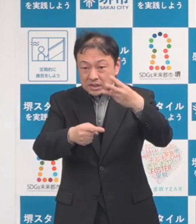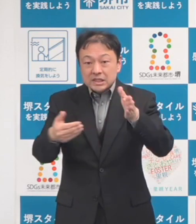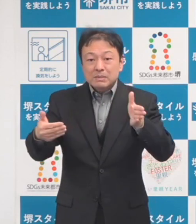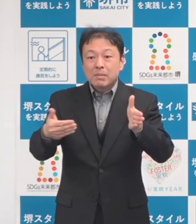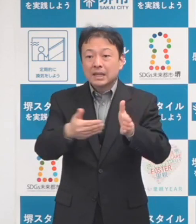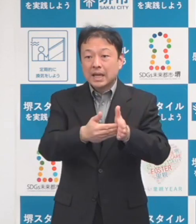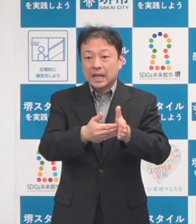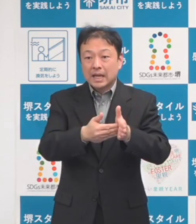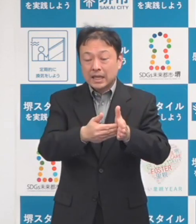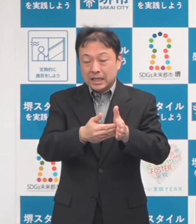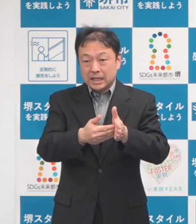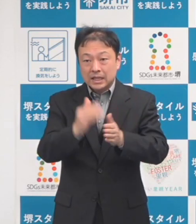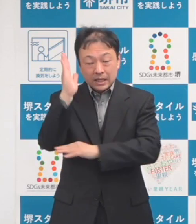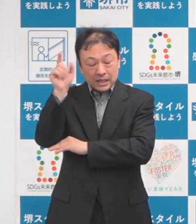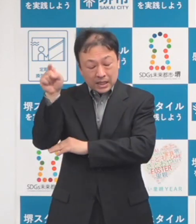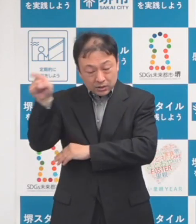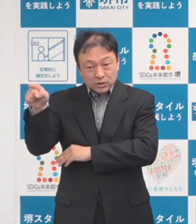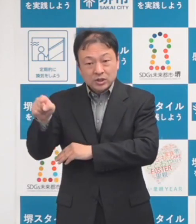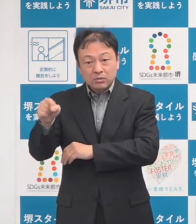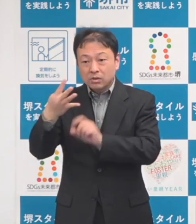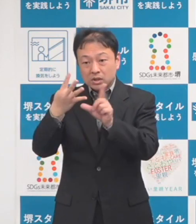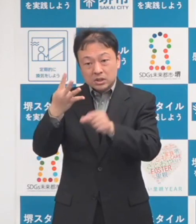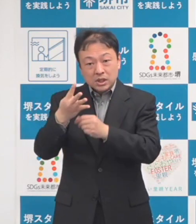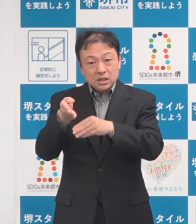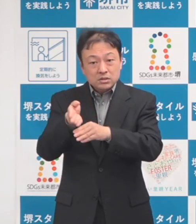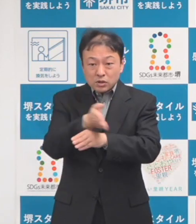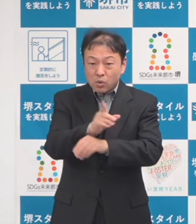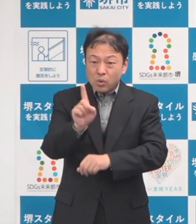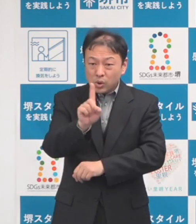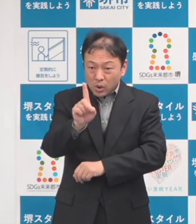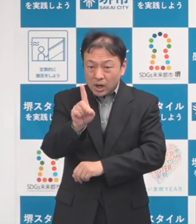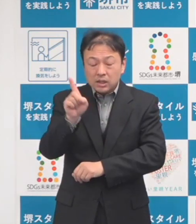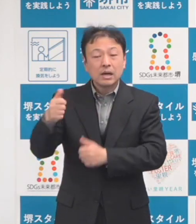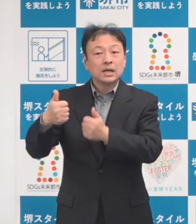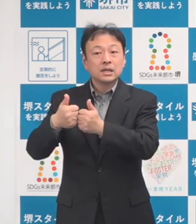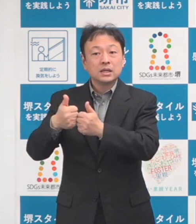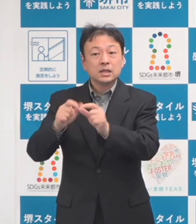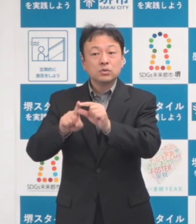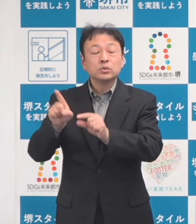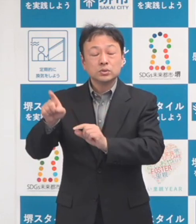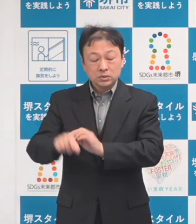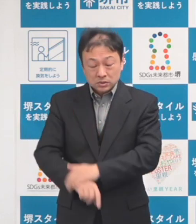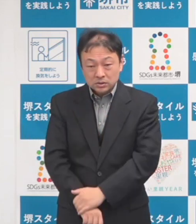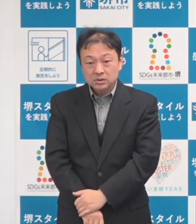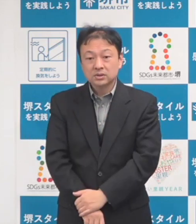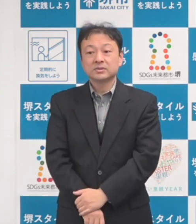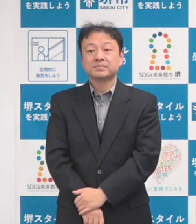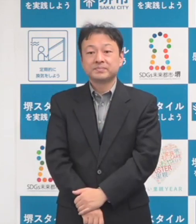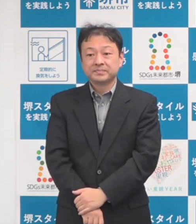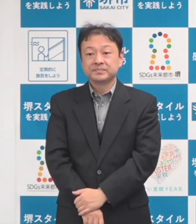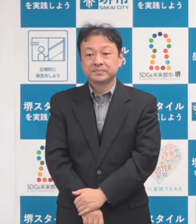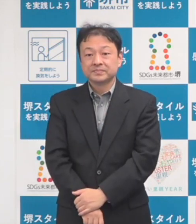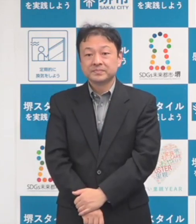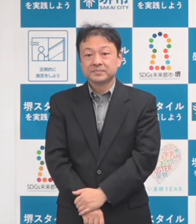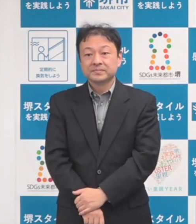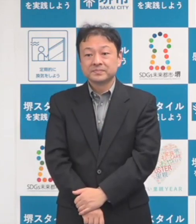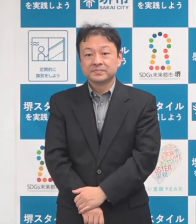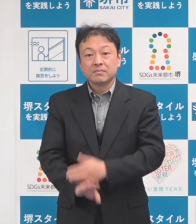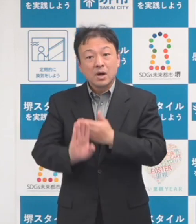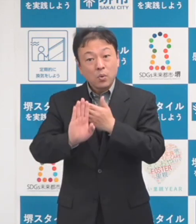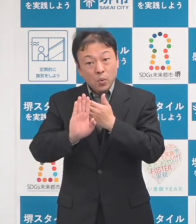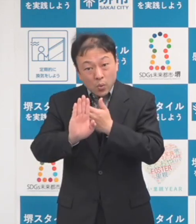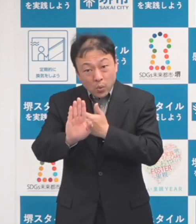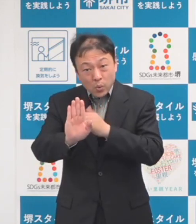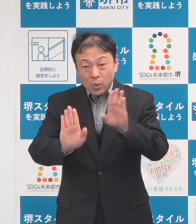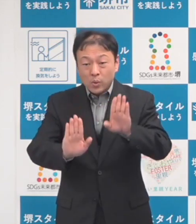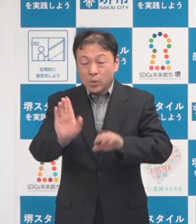、国でもその4月以降どうするかというところは検討が進められていると聞いておりますが、今後のワクチン接種の